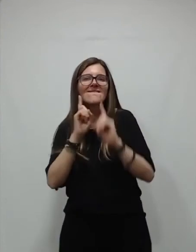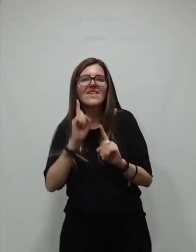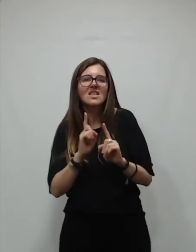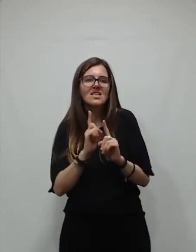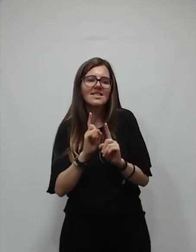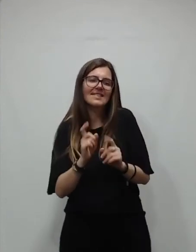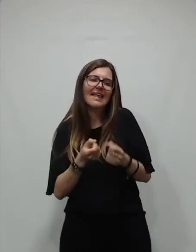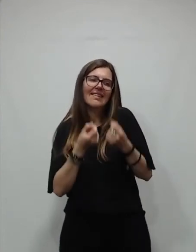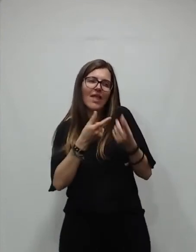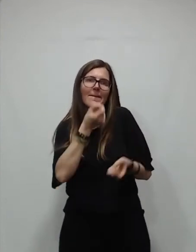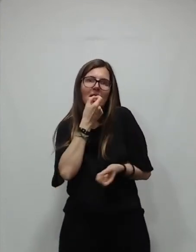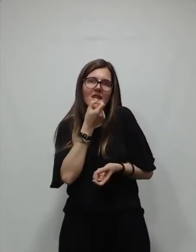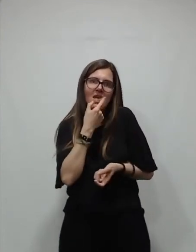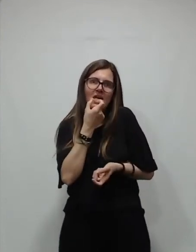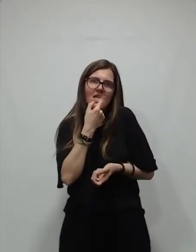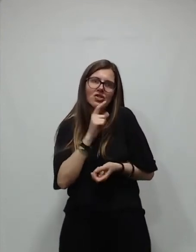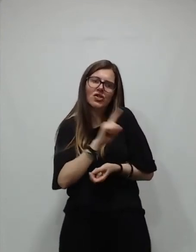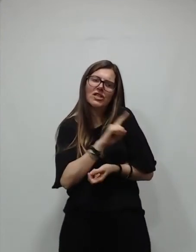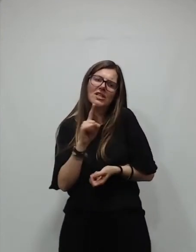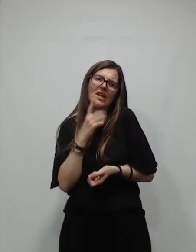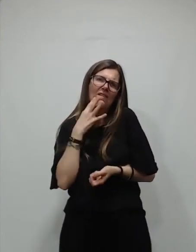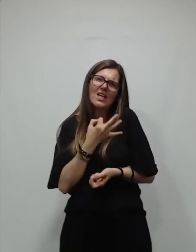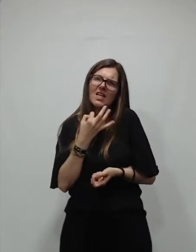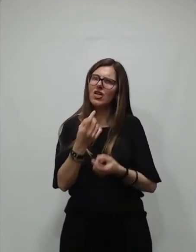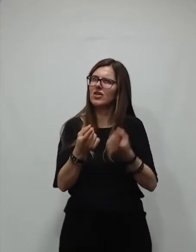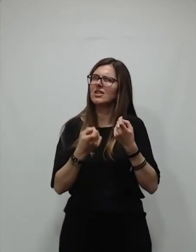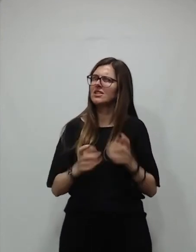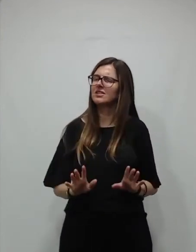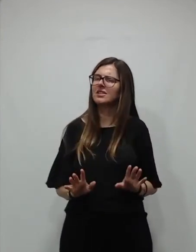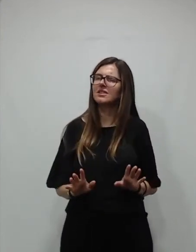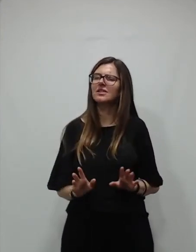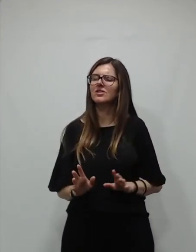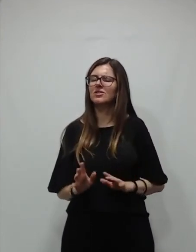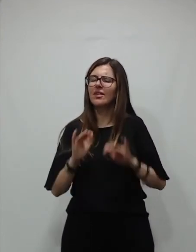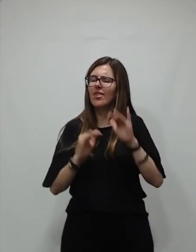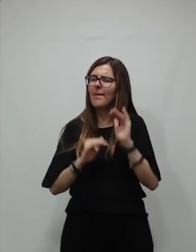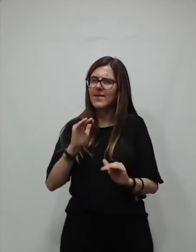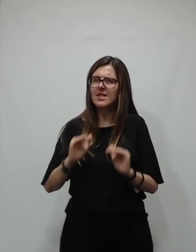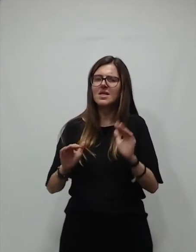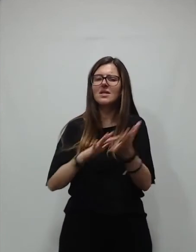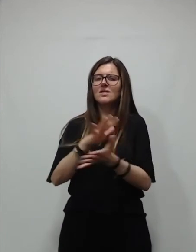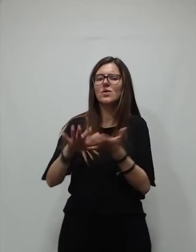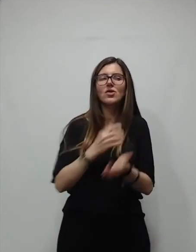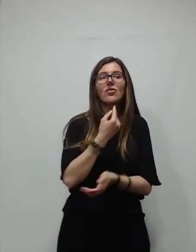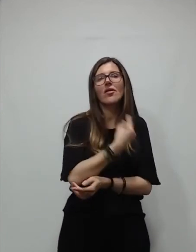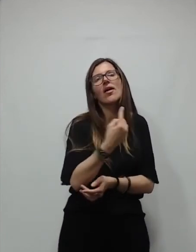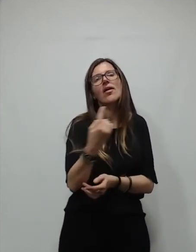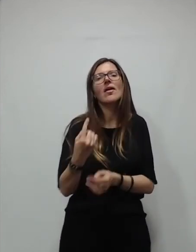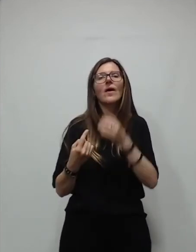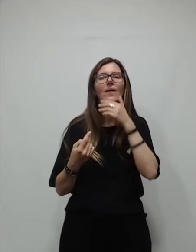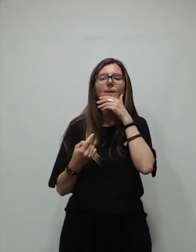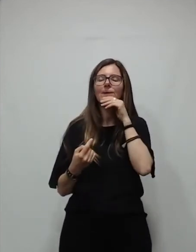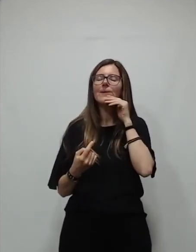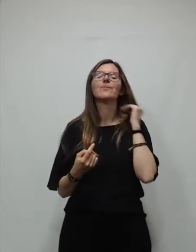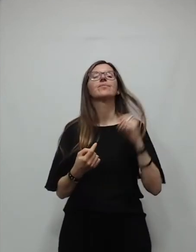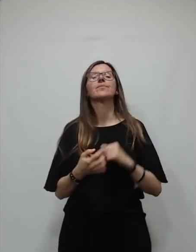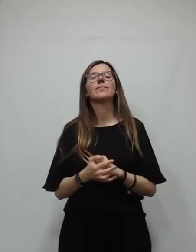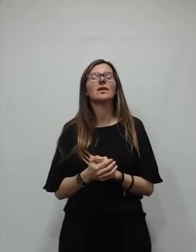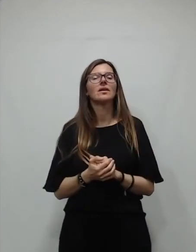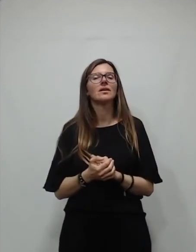las prácticas de ese paradigma y en ese accionar que ya está primido, que más casi un